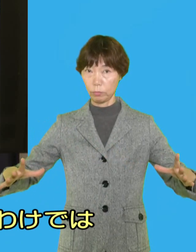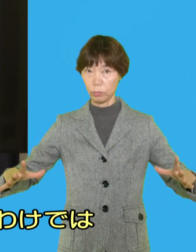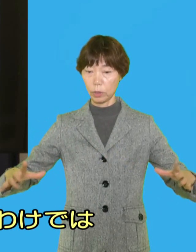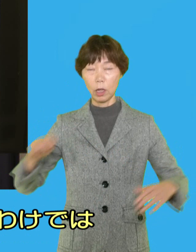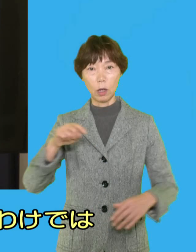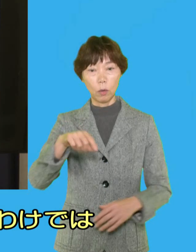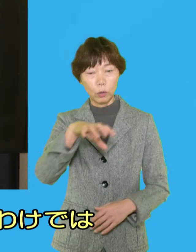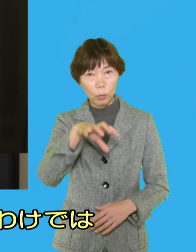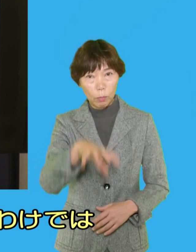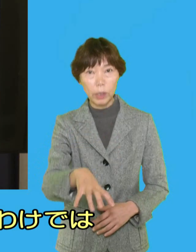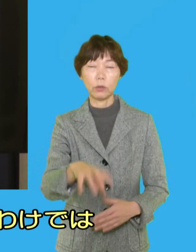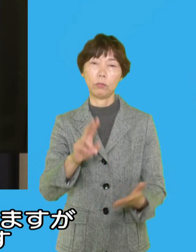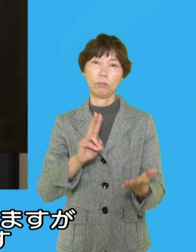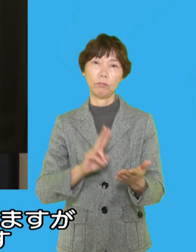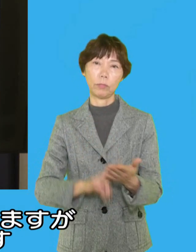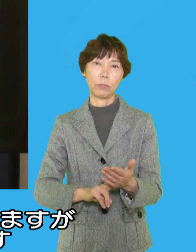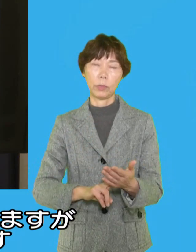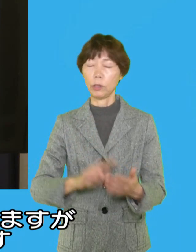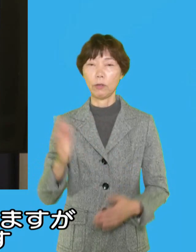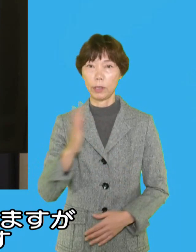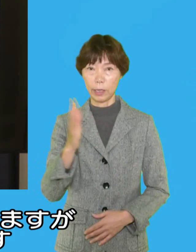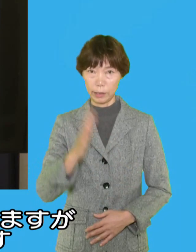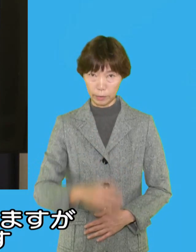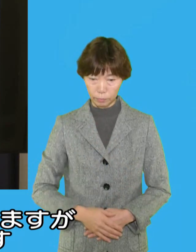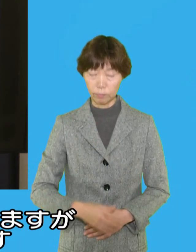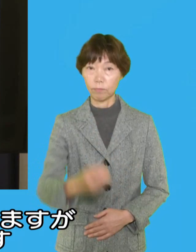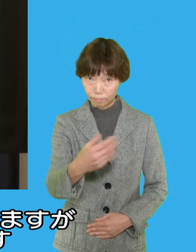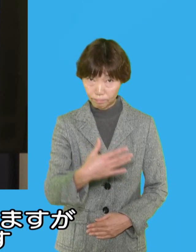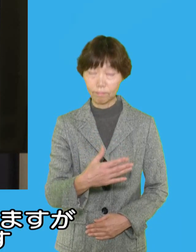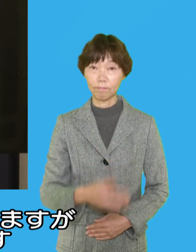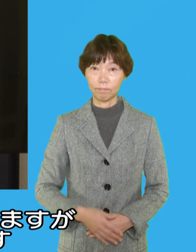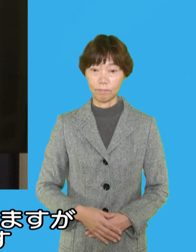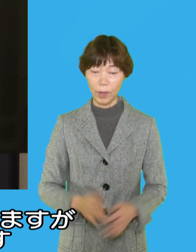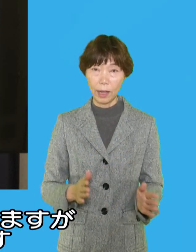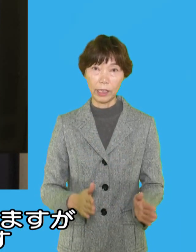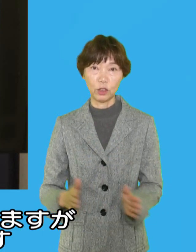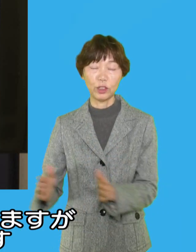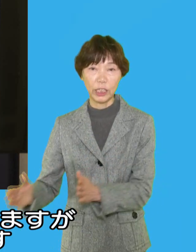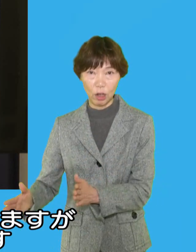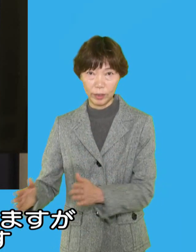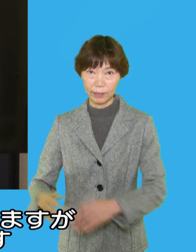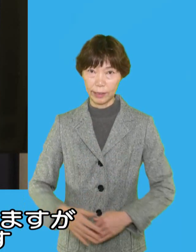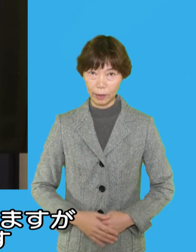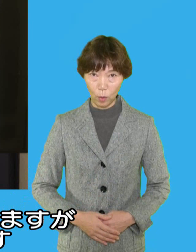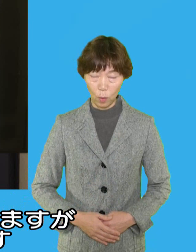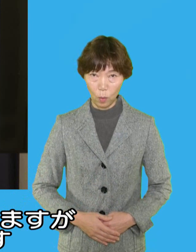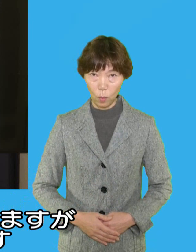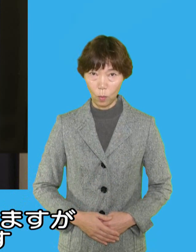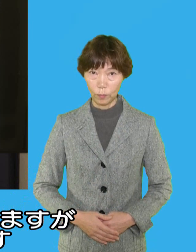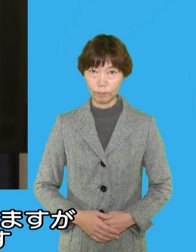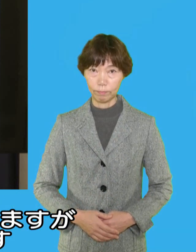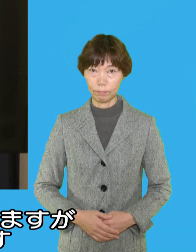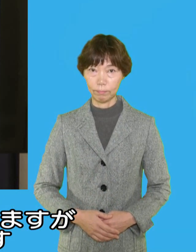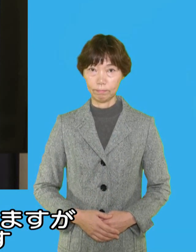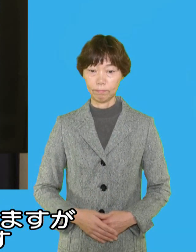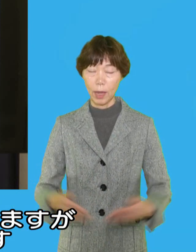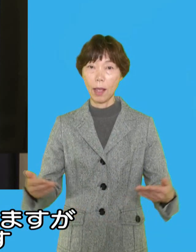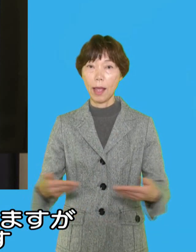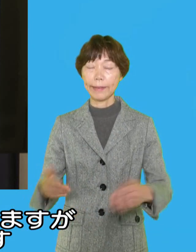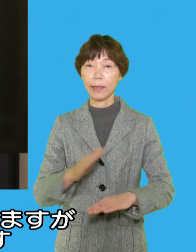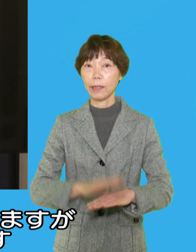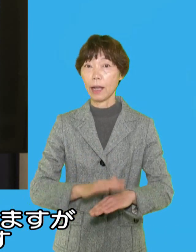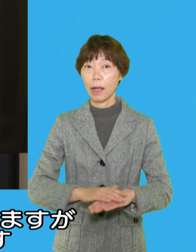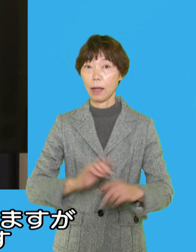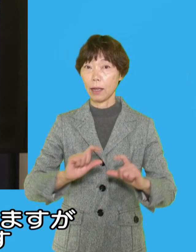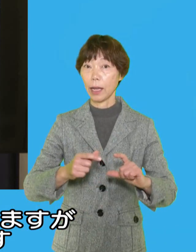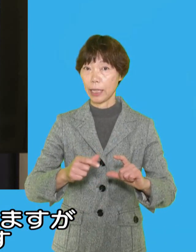場所限定というわけではありません。 それとすみません、話違うんですけれども、働き